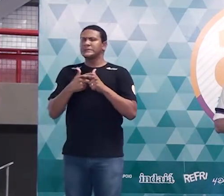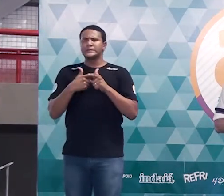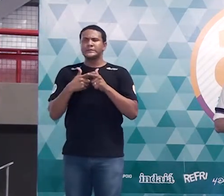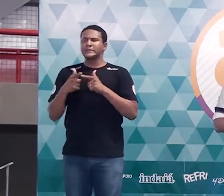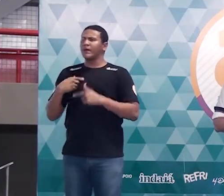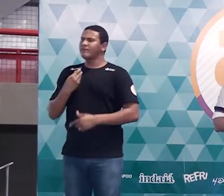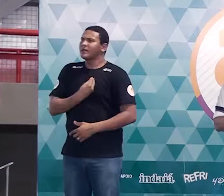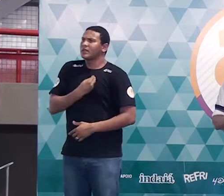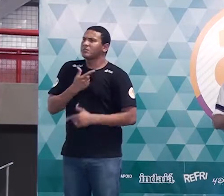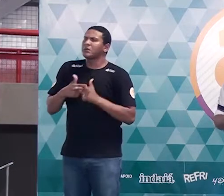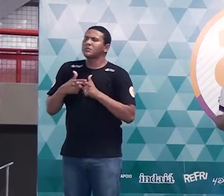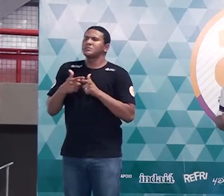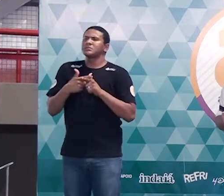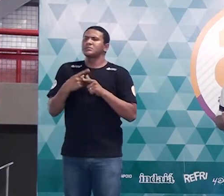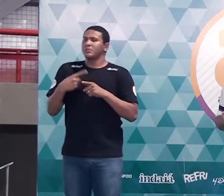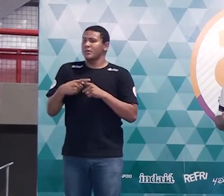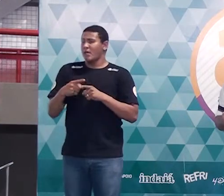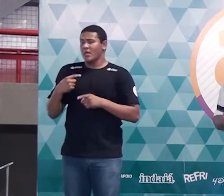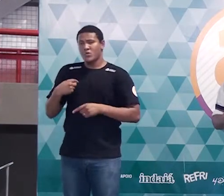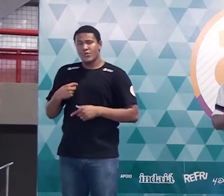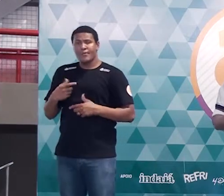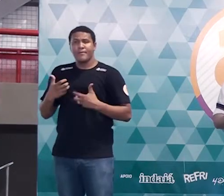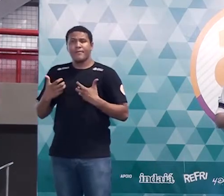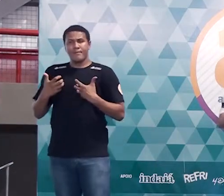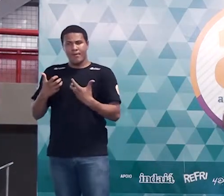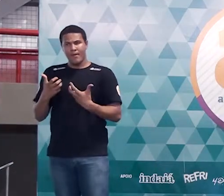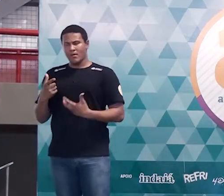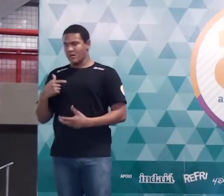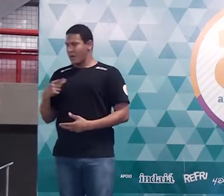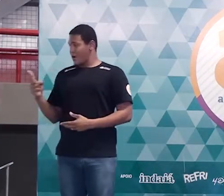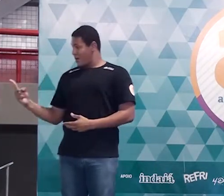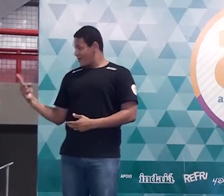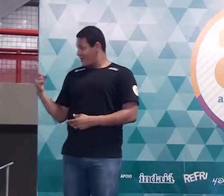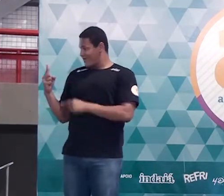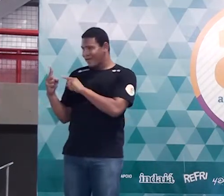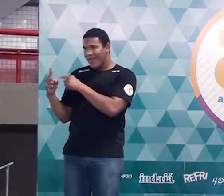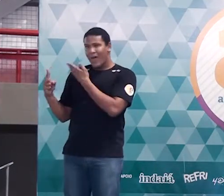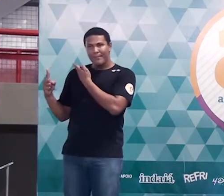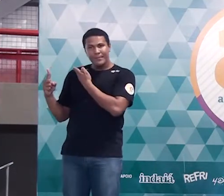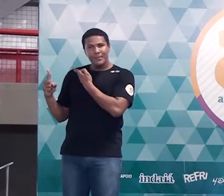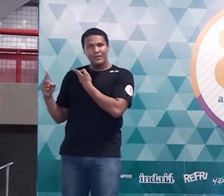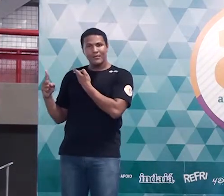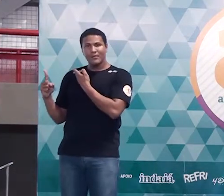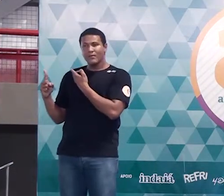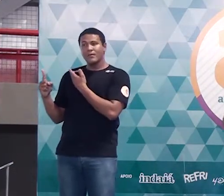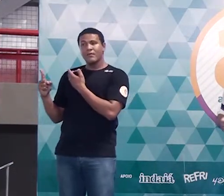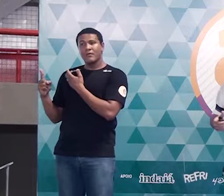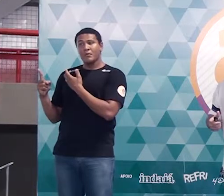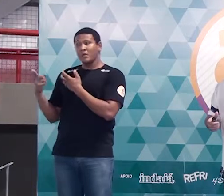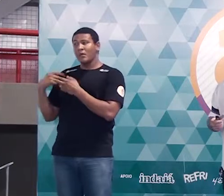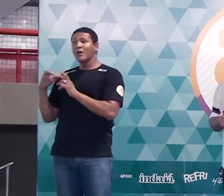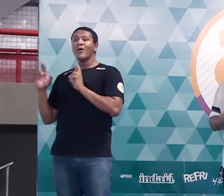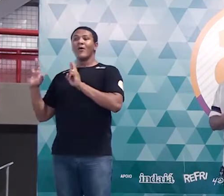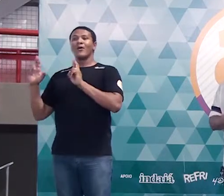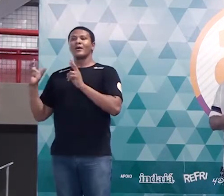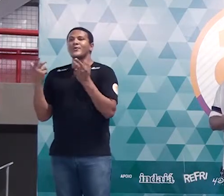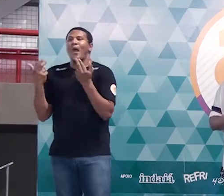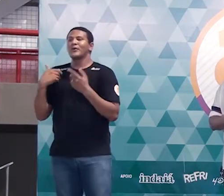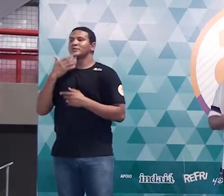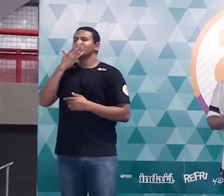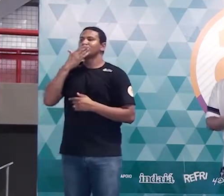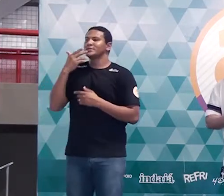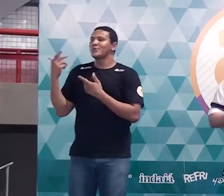exemplo? Porque a gente quer que o amigo da gente torça pelo mesmo time que a gente